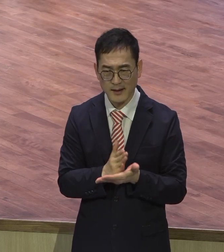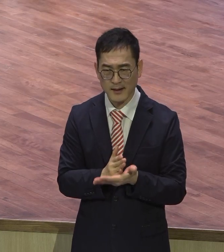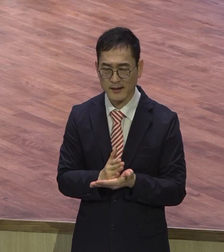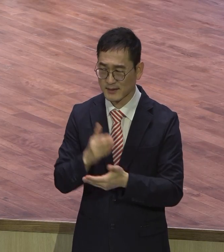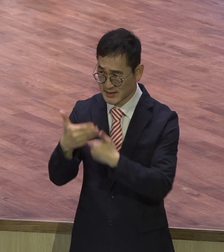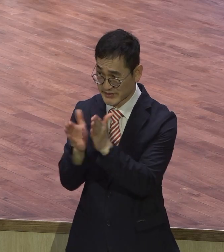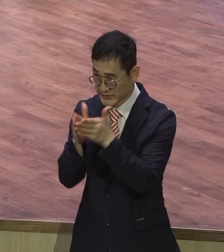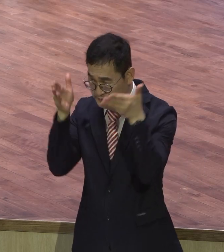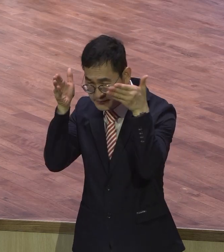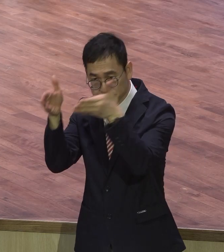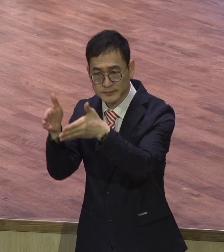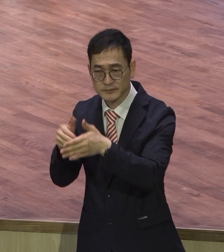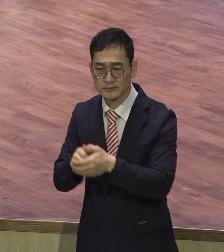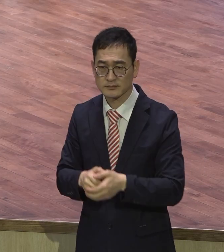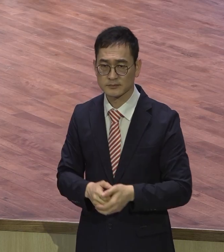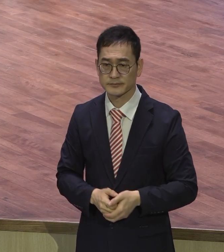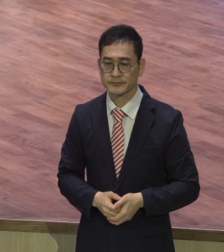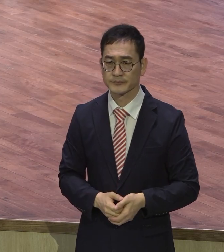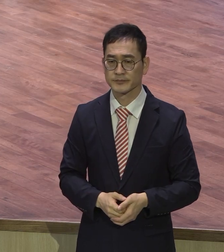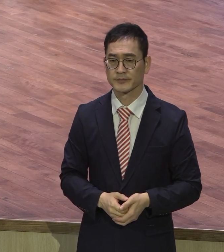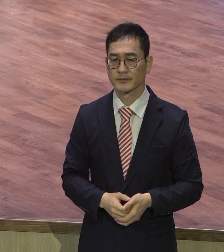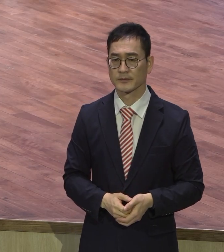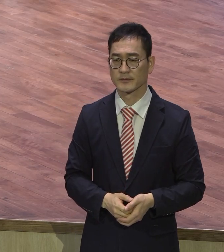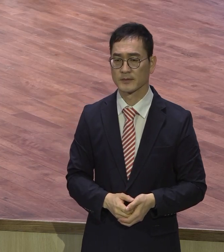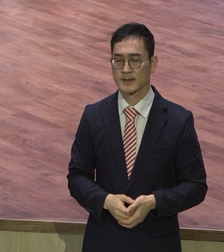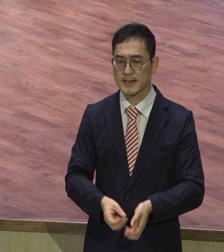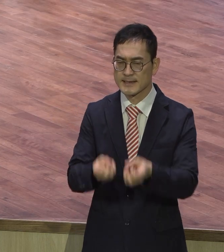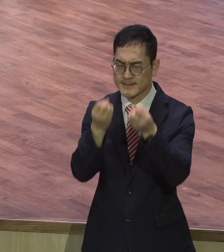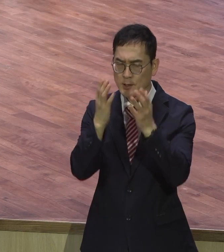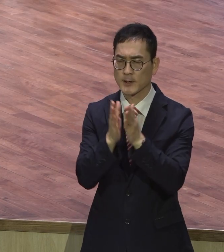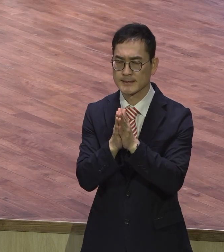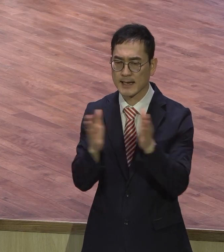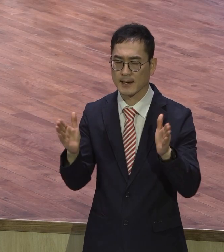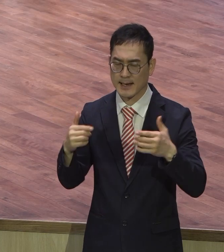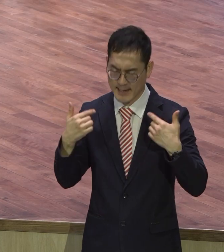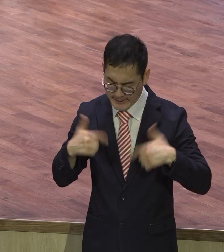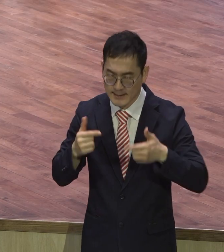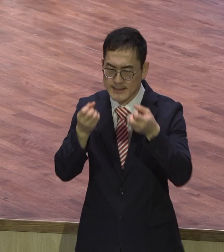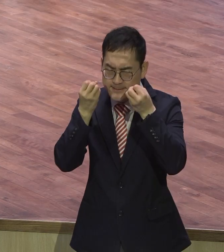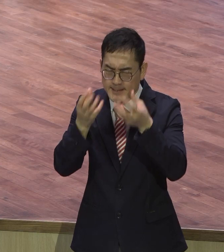깨라. 다시 새로운 시작이다. 새로운 시작. 날로 새롭도다.